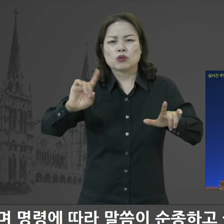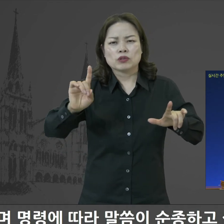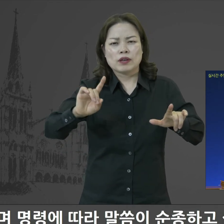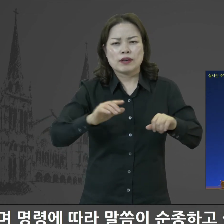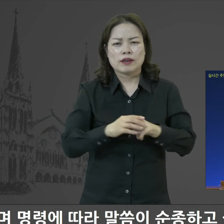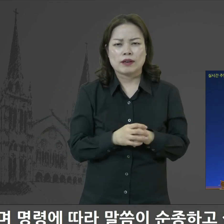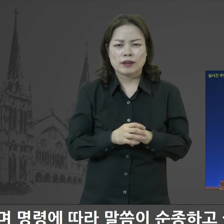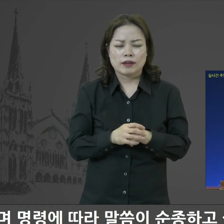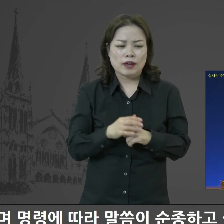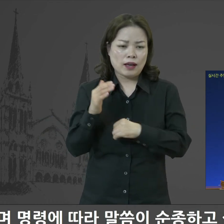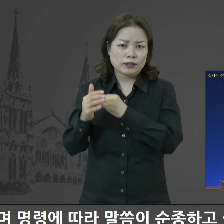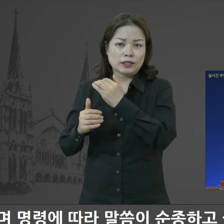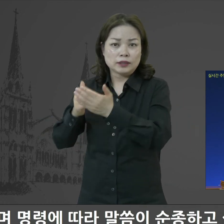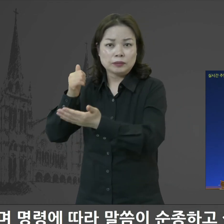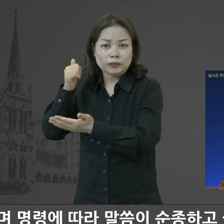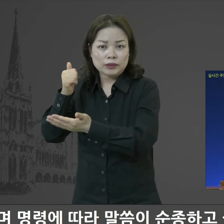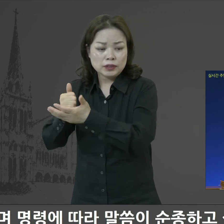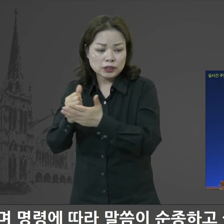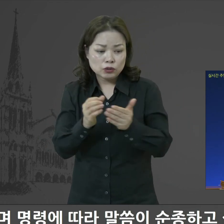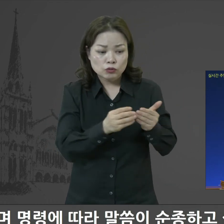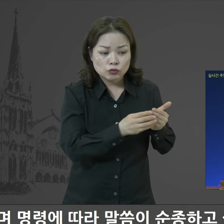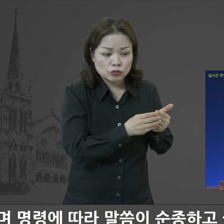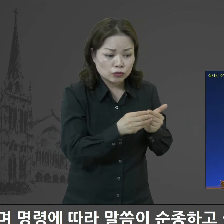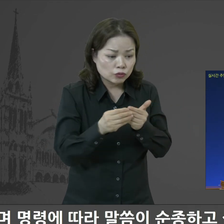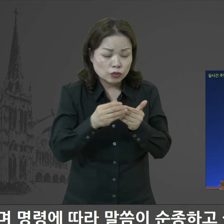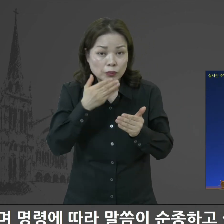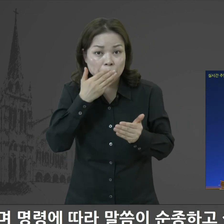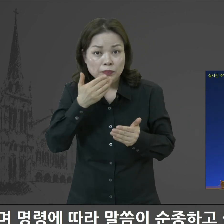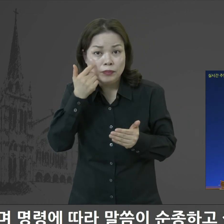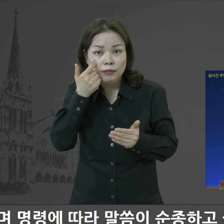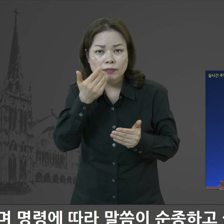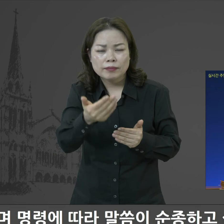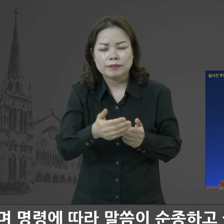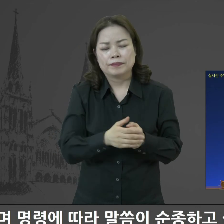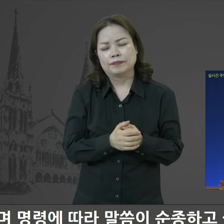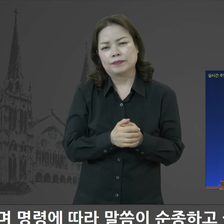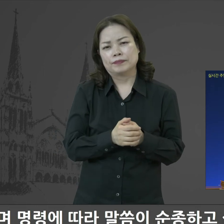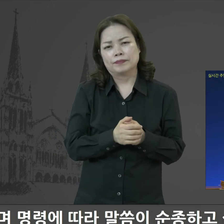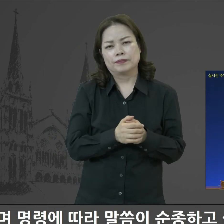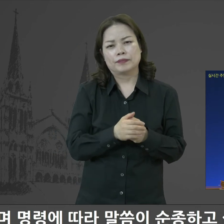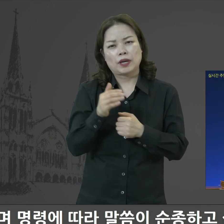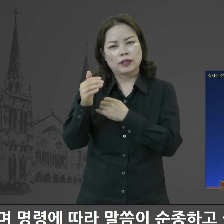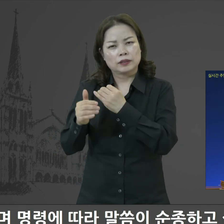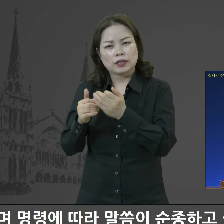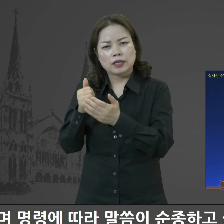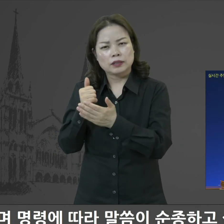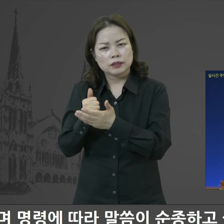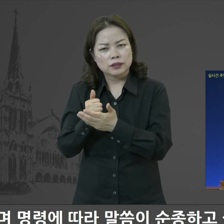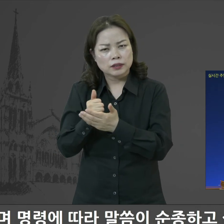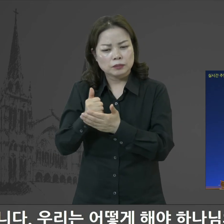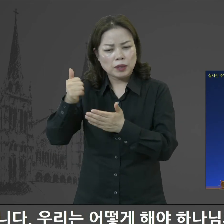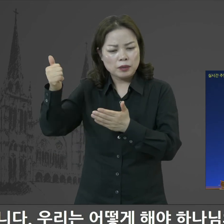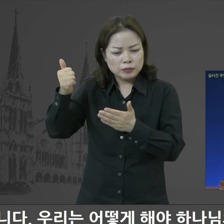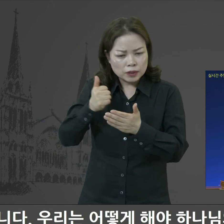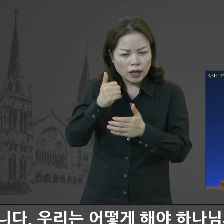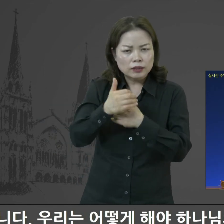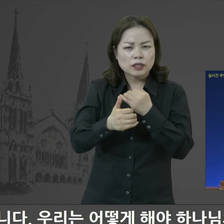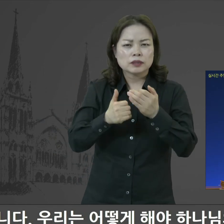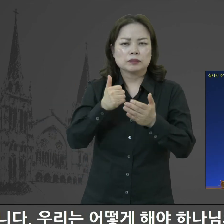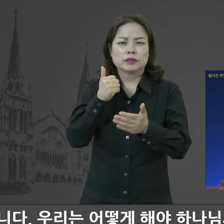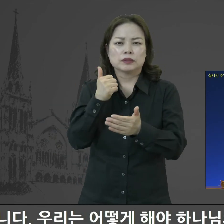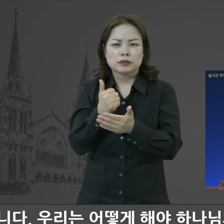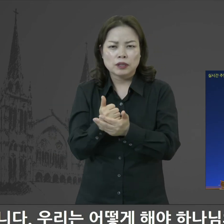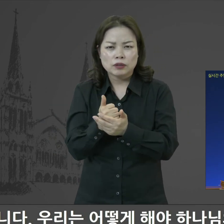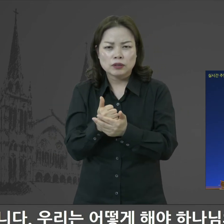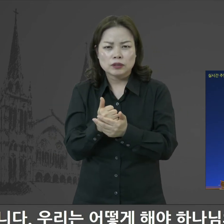해야 우리가 하나님의 인도하심을 받을 수 있을까요? 사실 하나님의 임재야말로, 하나님의 그